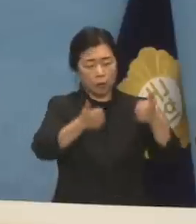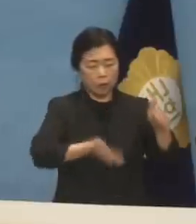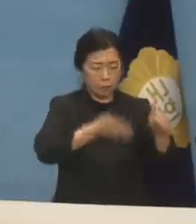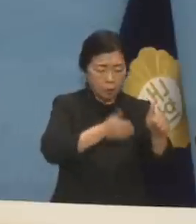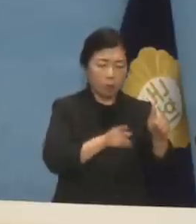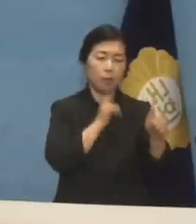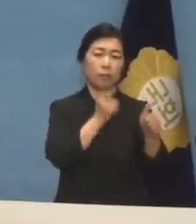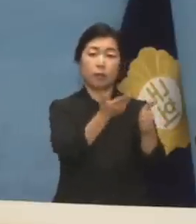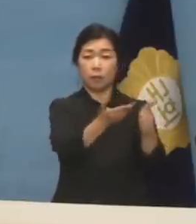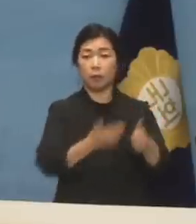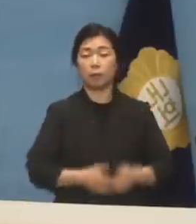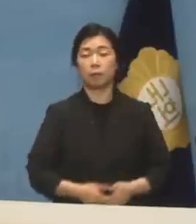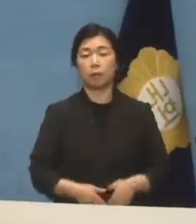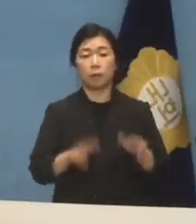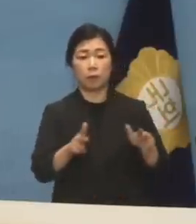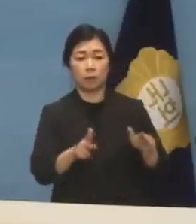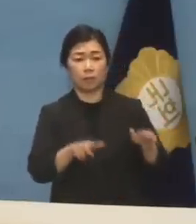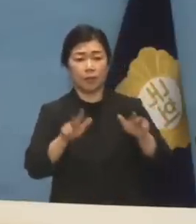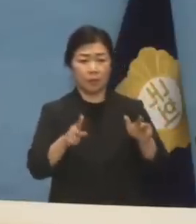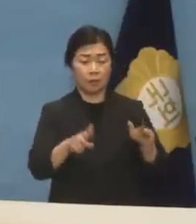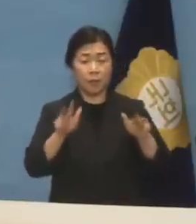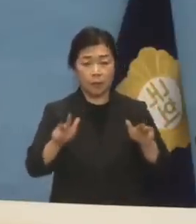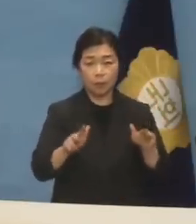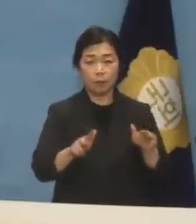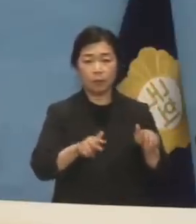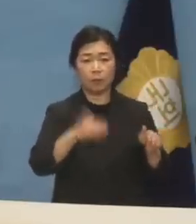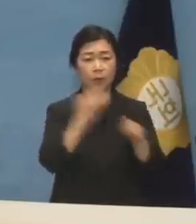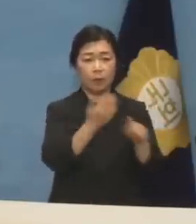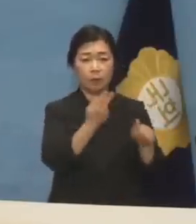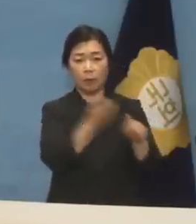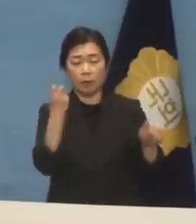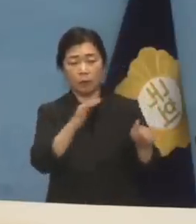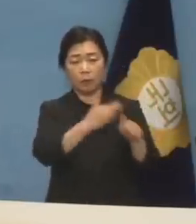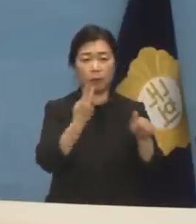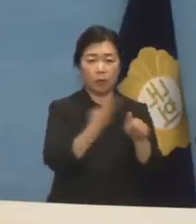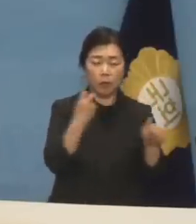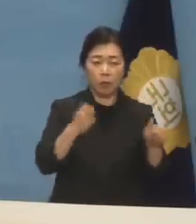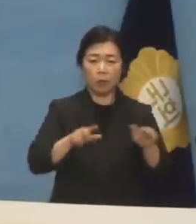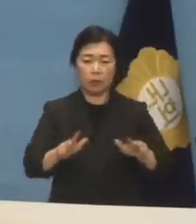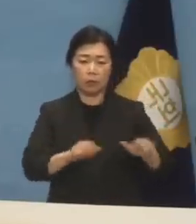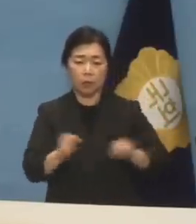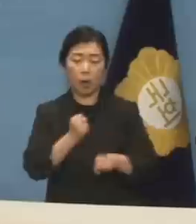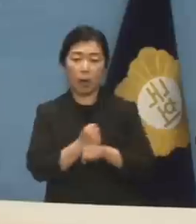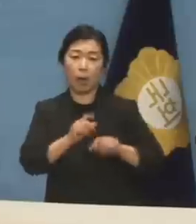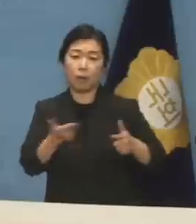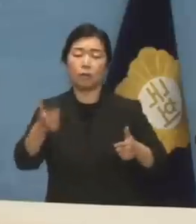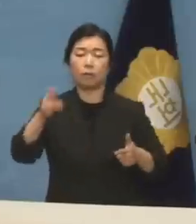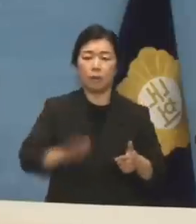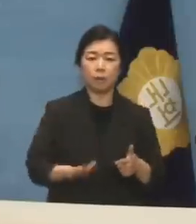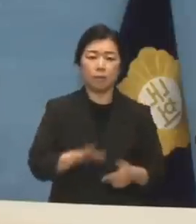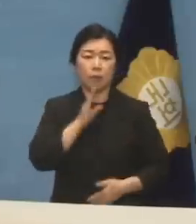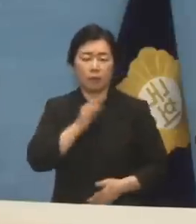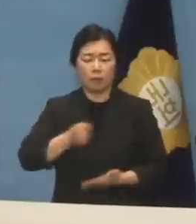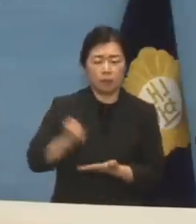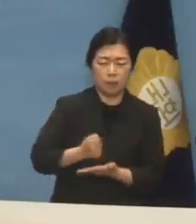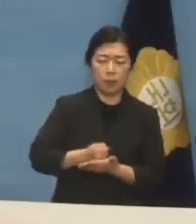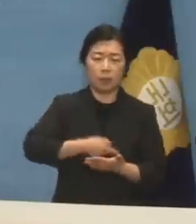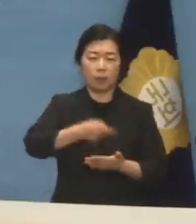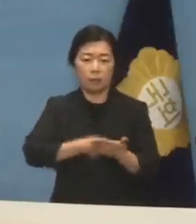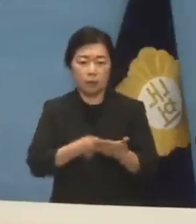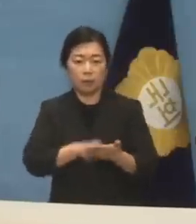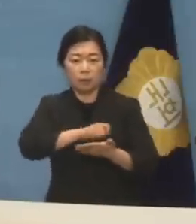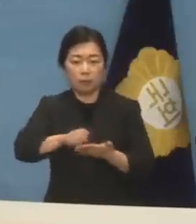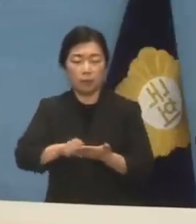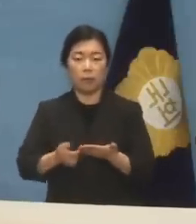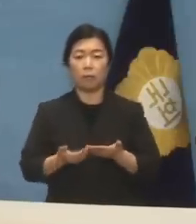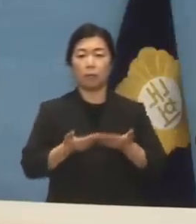드려봅니다. 당장 탄핵과 퇴진에 당장 나서지 않는다라도 정말 강력한 규탄과 비판으로 국민들과